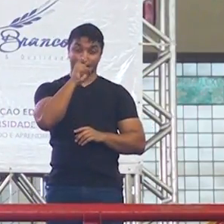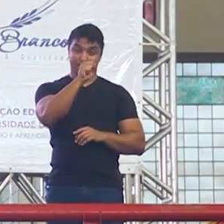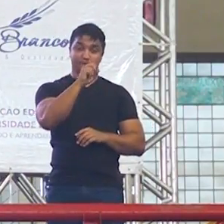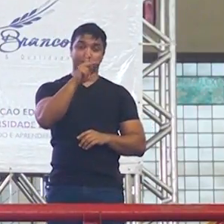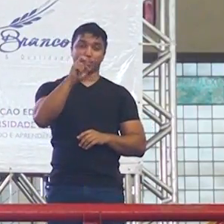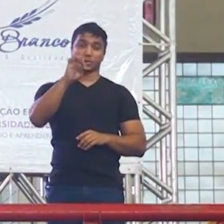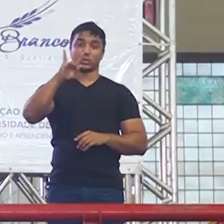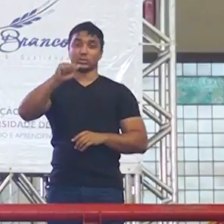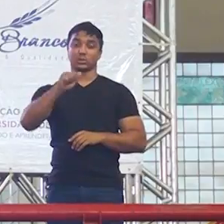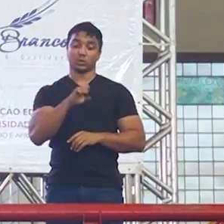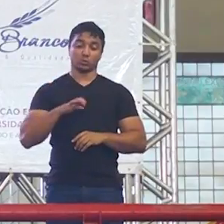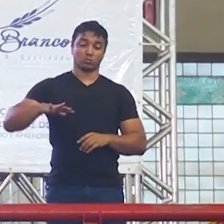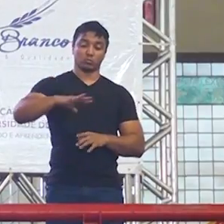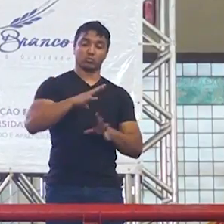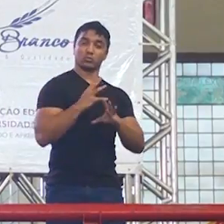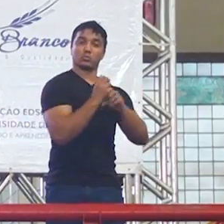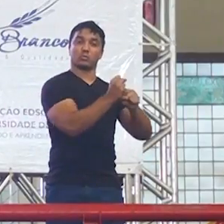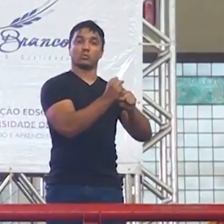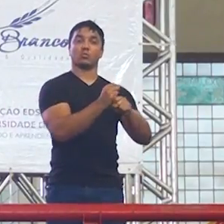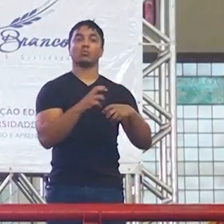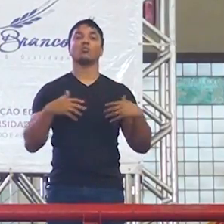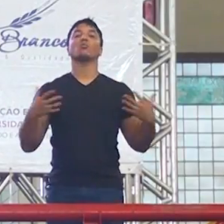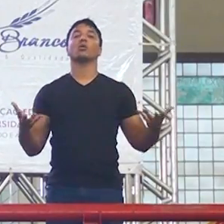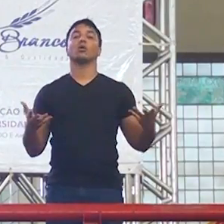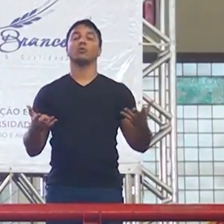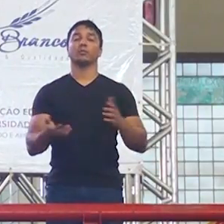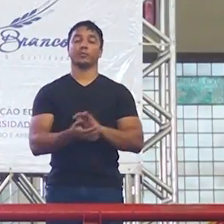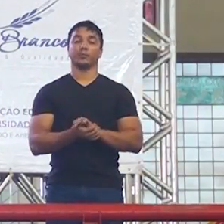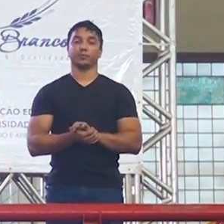watts será de... Vamos lá. Pessoal,